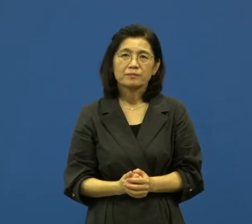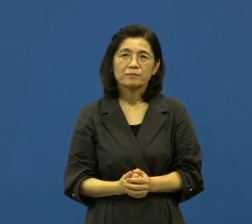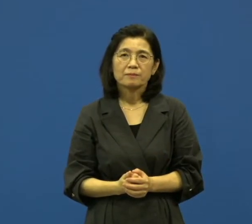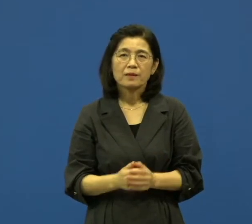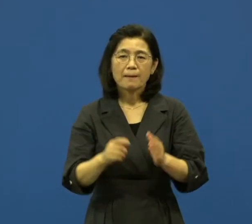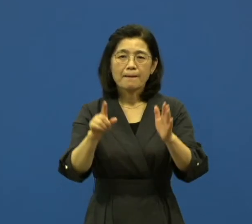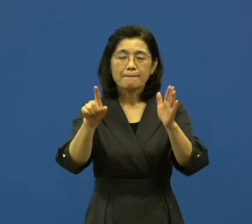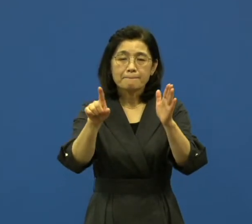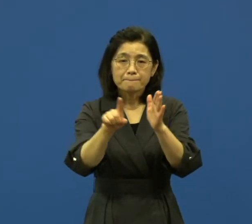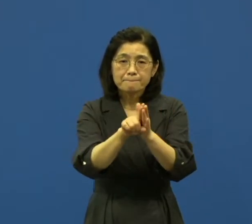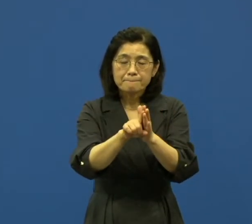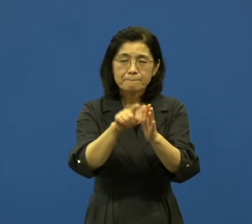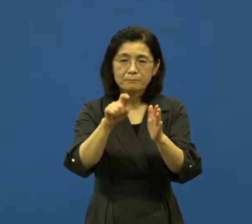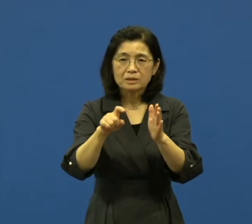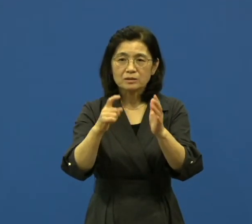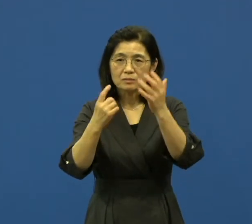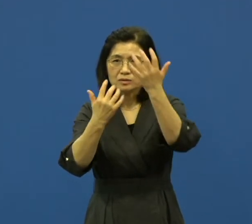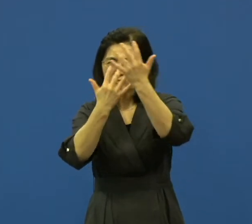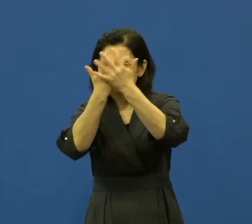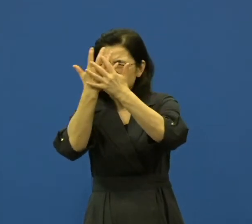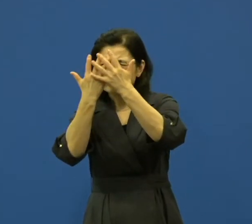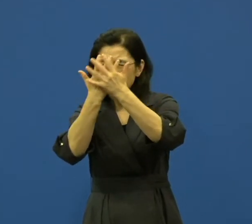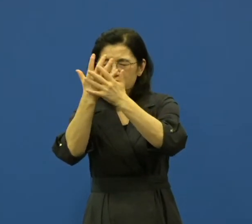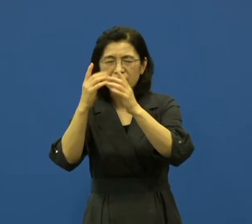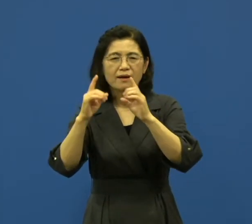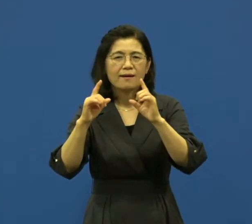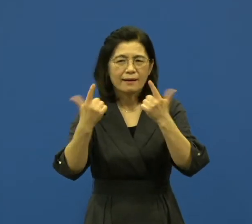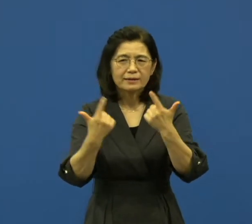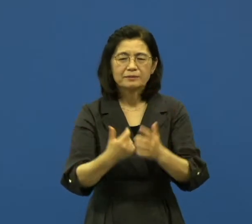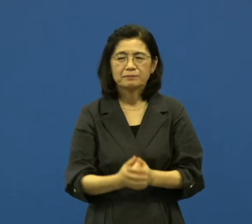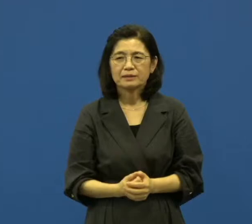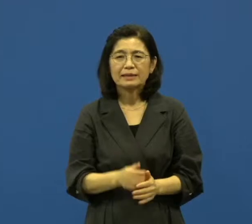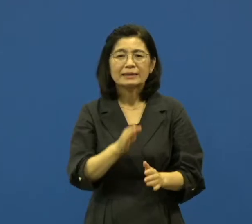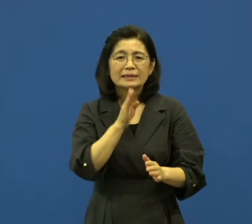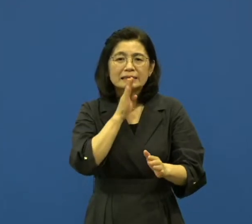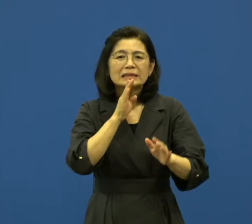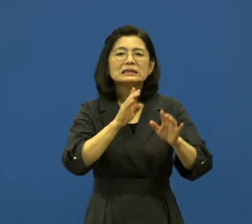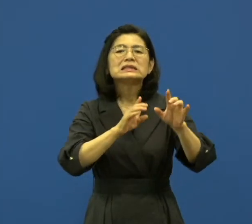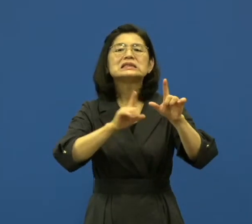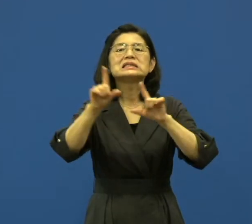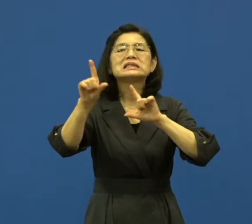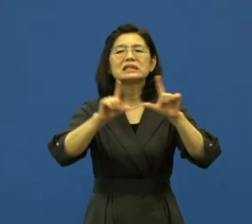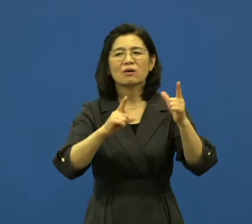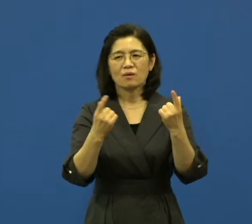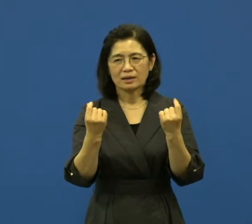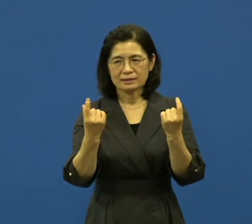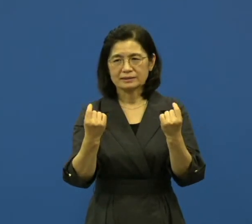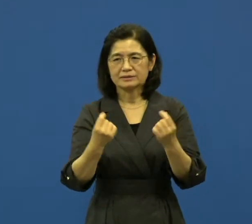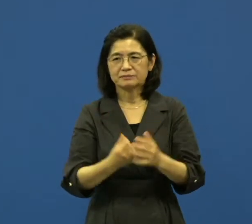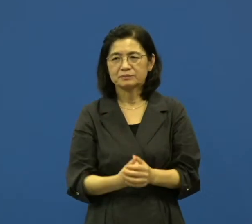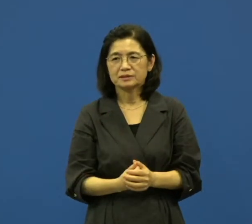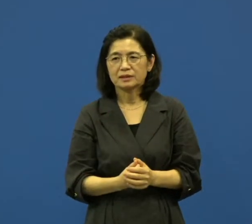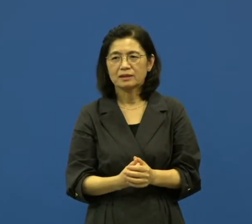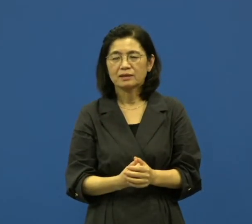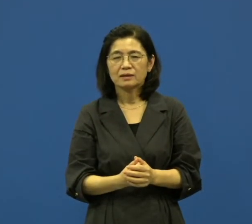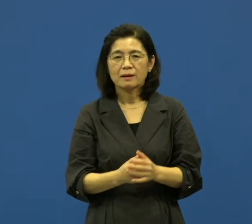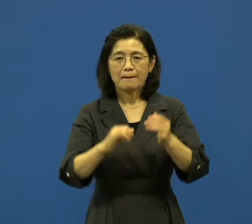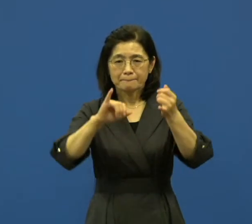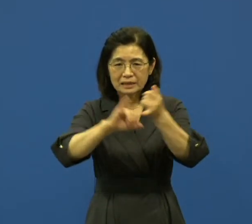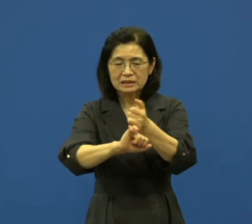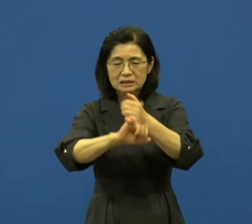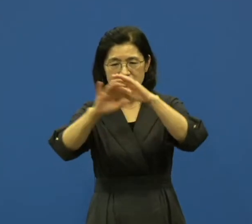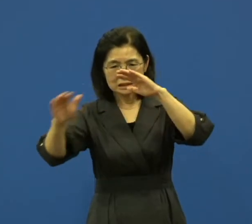것입니다. 믿음은 그런 추상적인 게 아니에요. 어떤 개념이나 철학이나 사상이 아니라